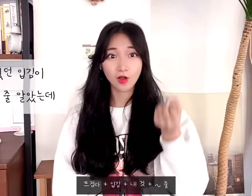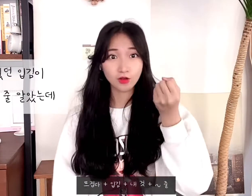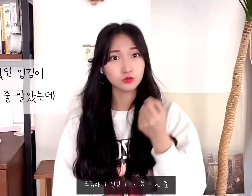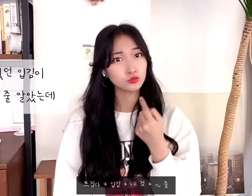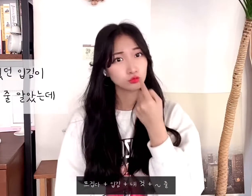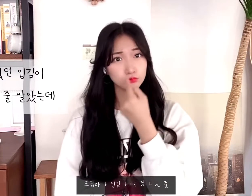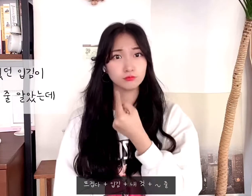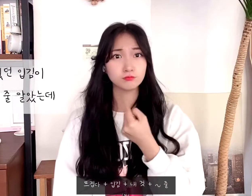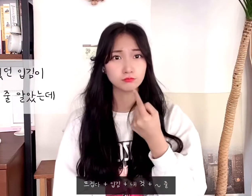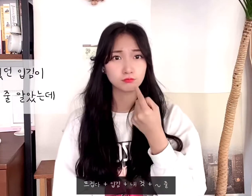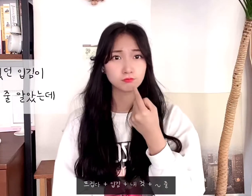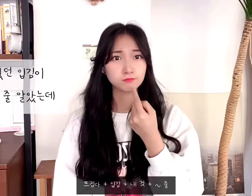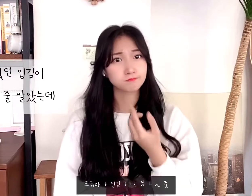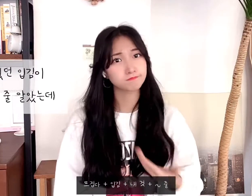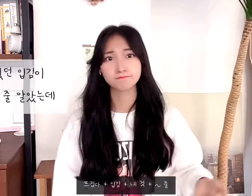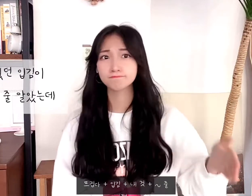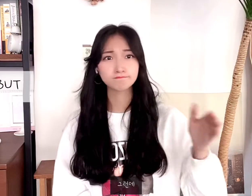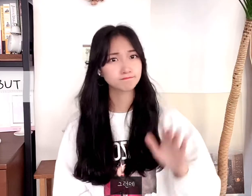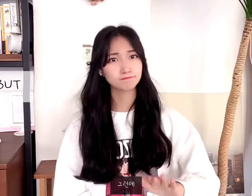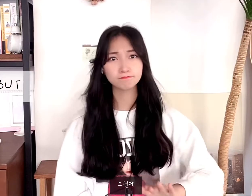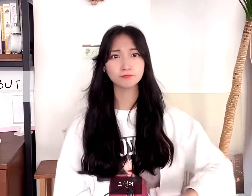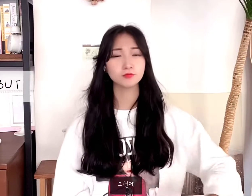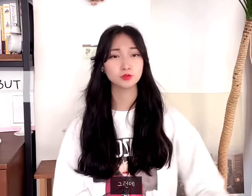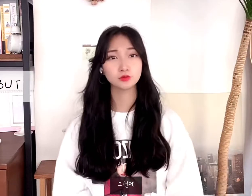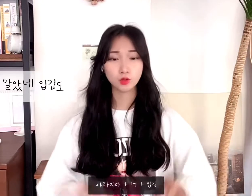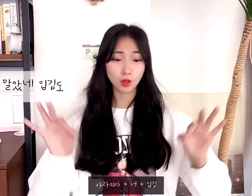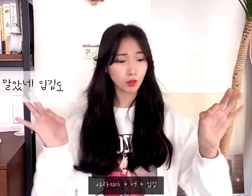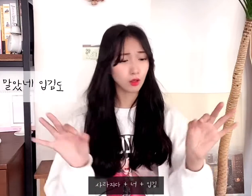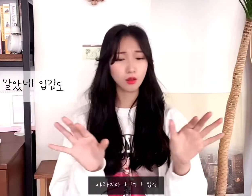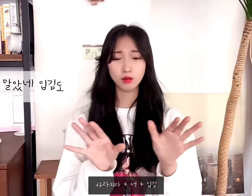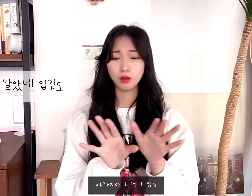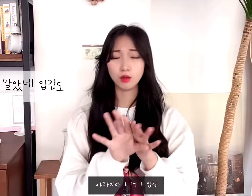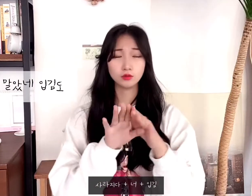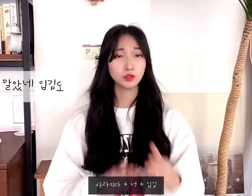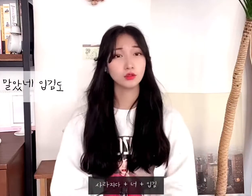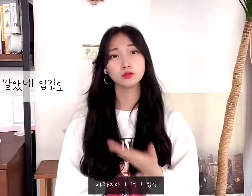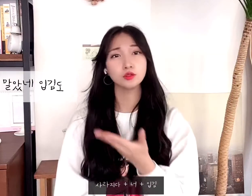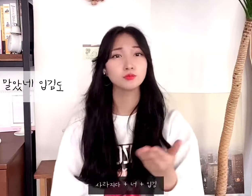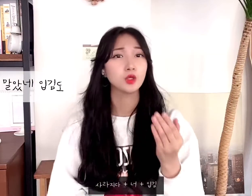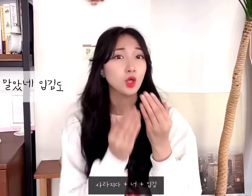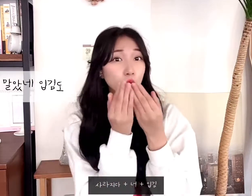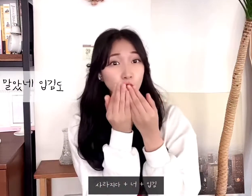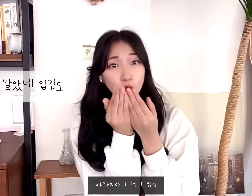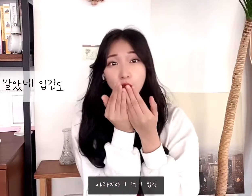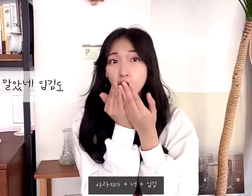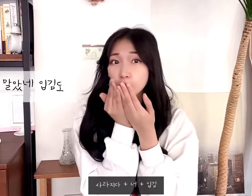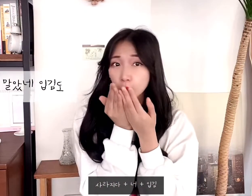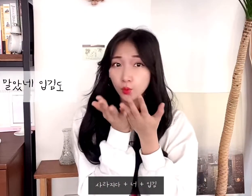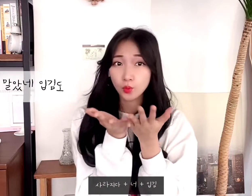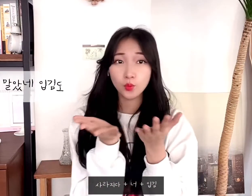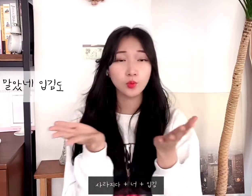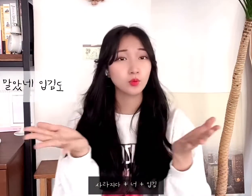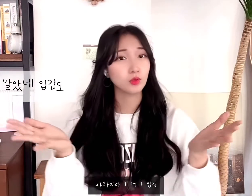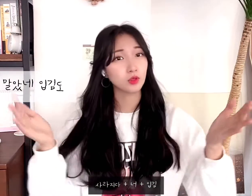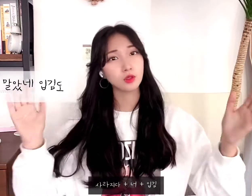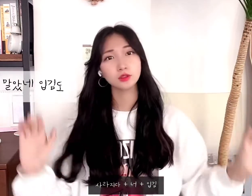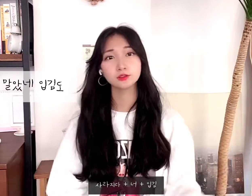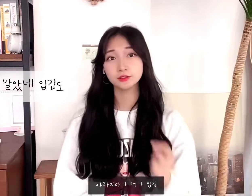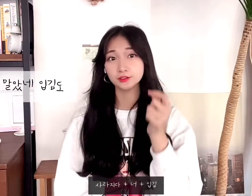알았는데 벗어나시고 말았네 입김 더 작은